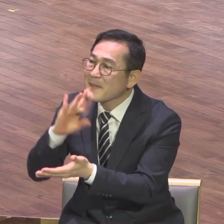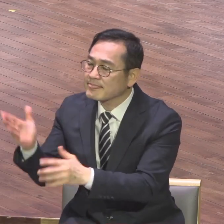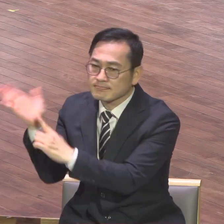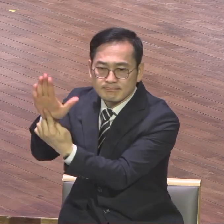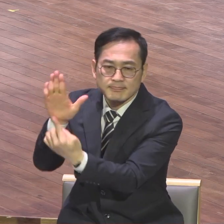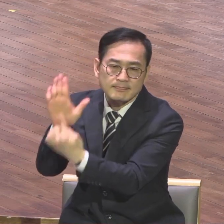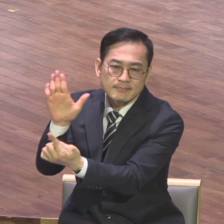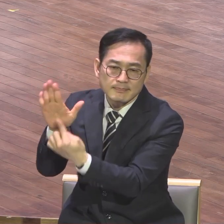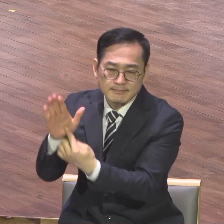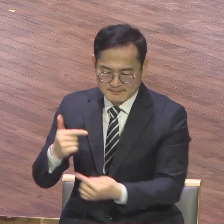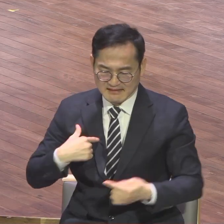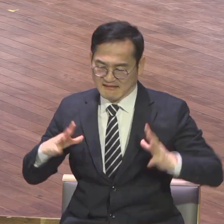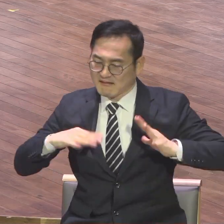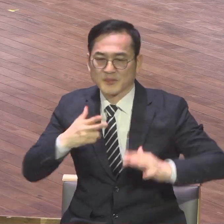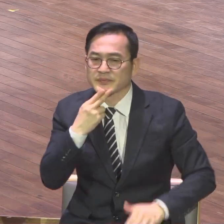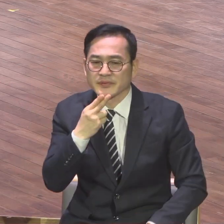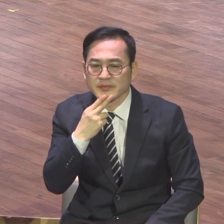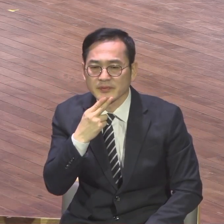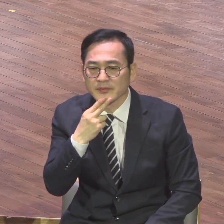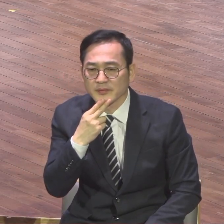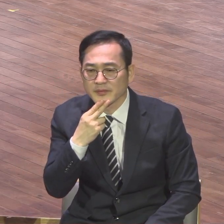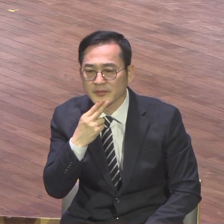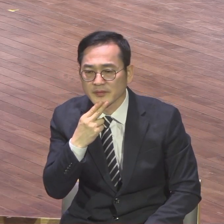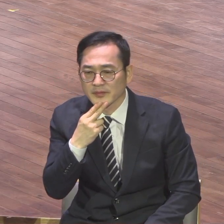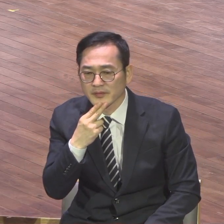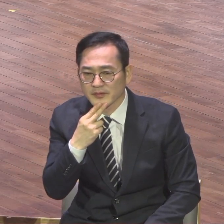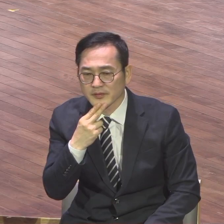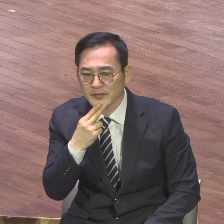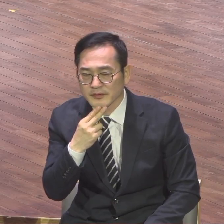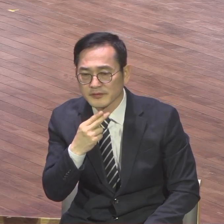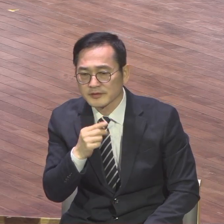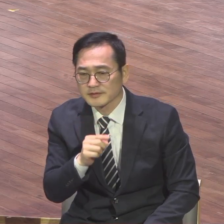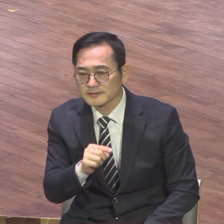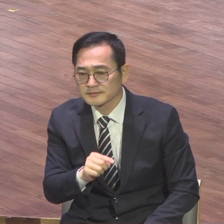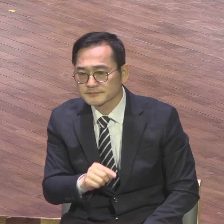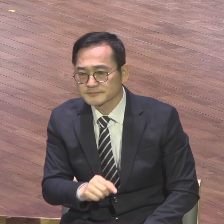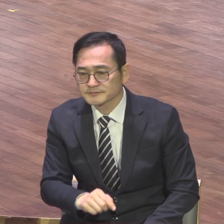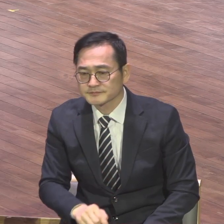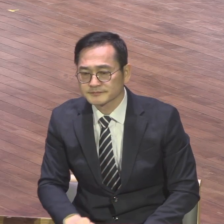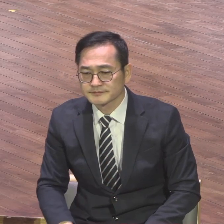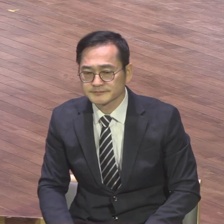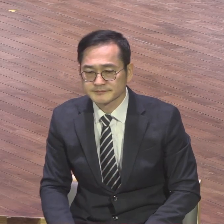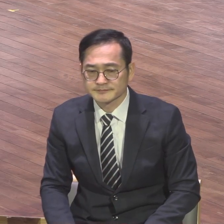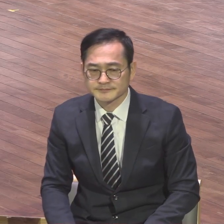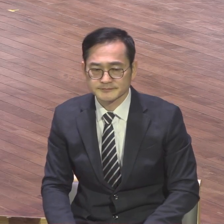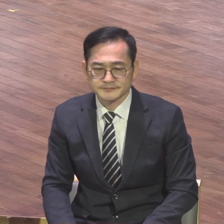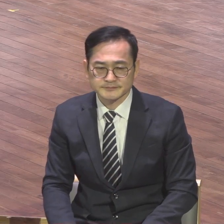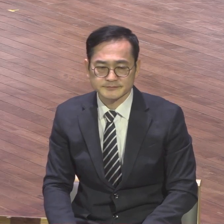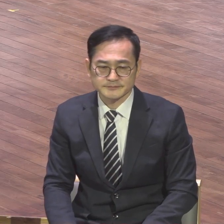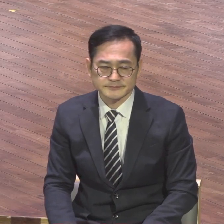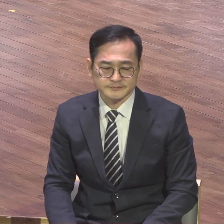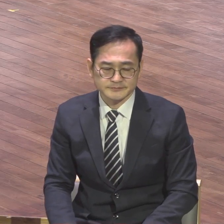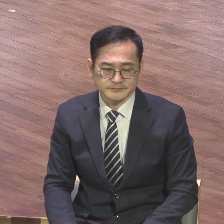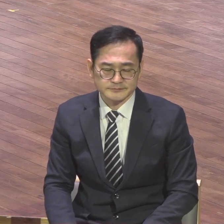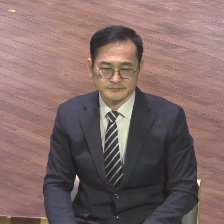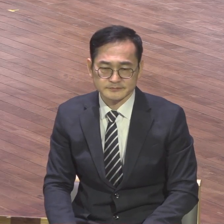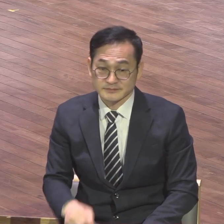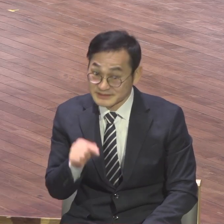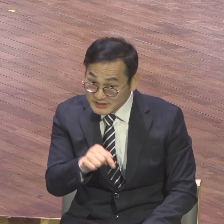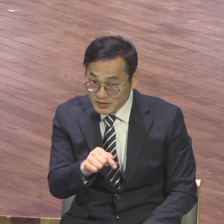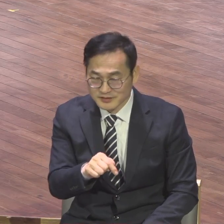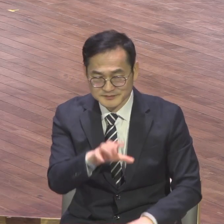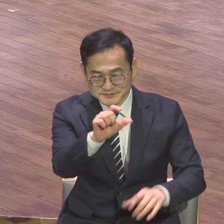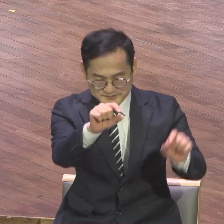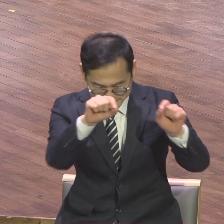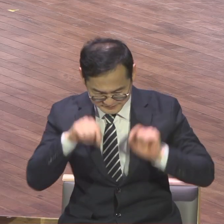드러내는데 이것은 우리가 예수 그리스도를 재림을 준비하는 시대적 증인의 삶을 살아야 되는 자세예요. 영계